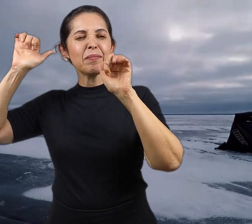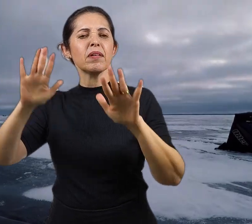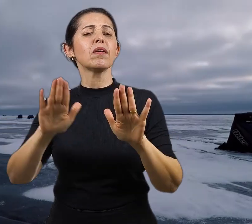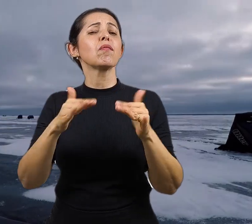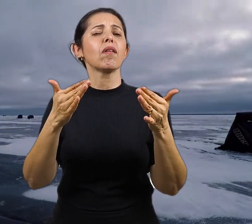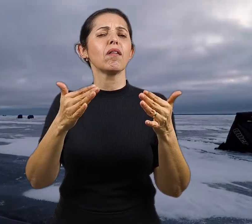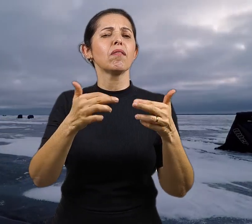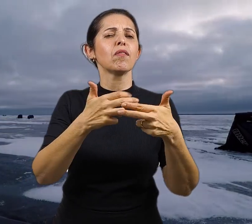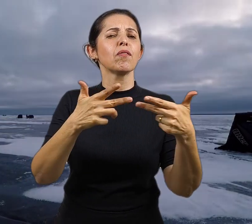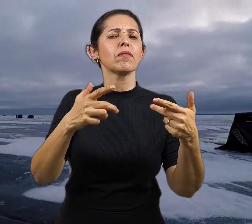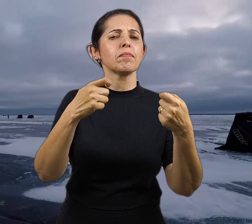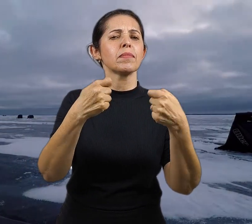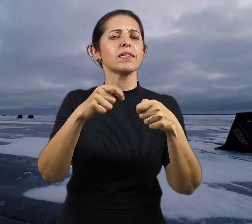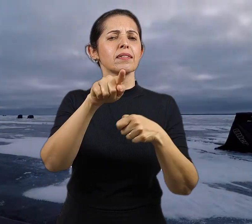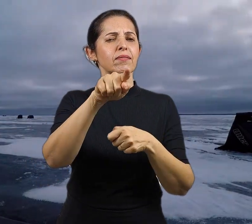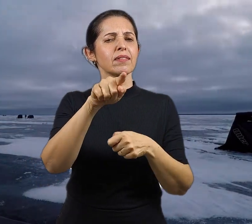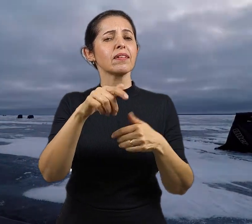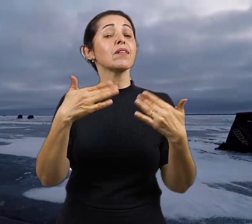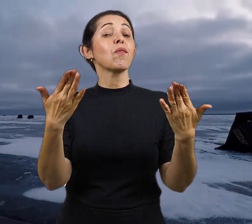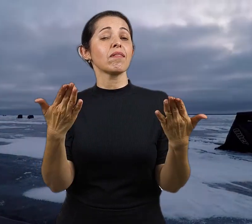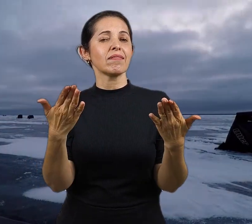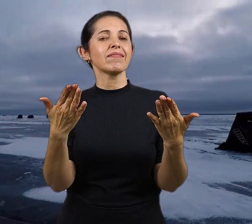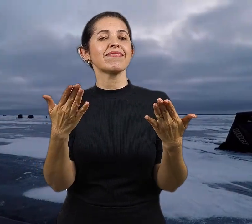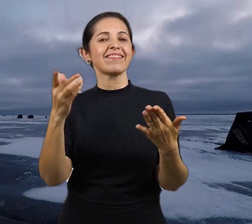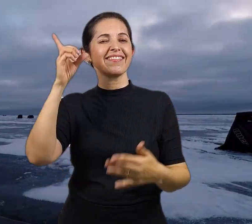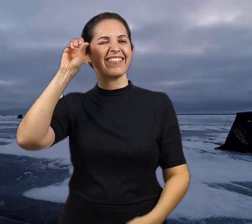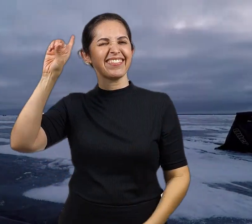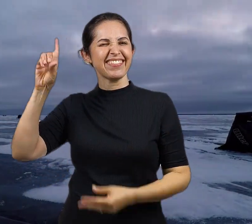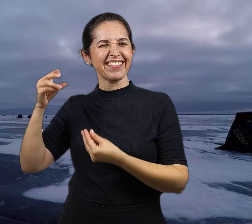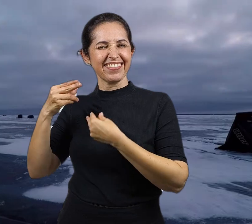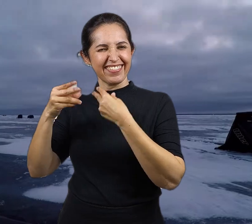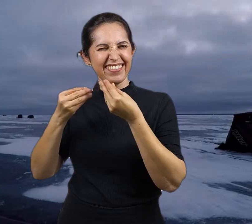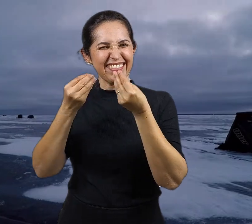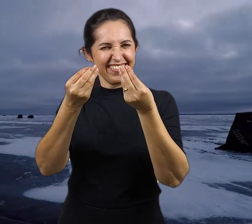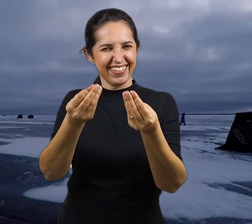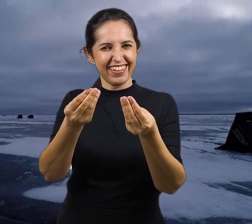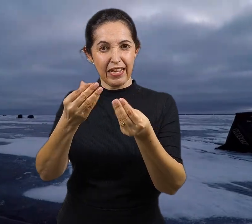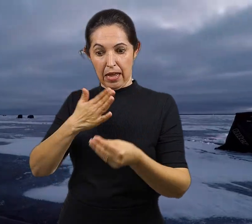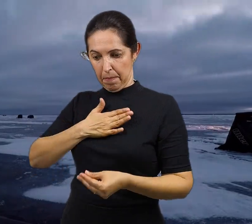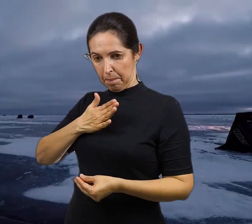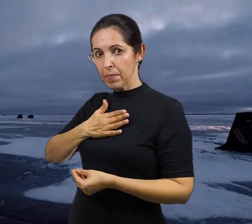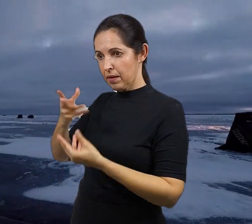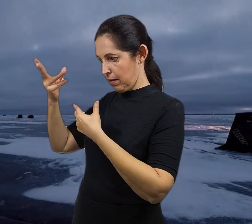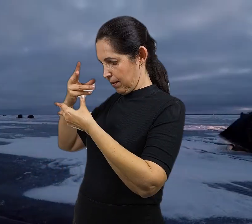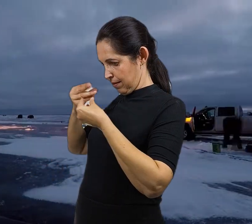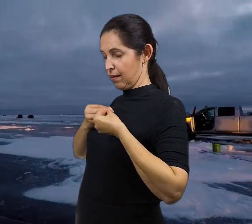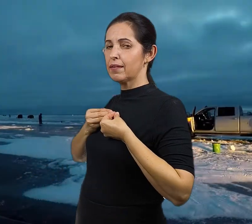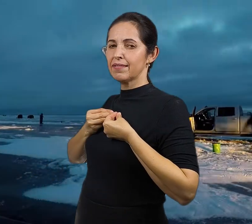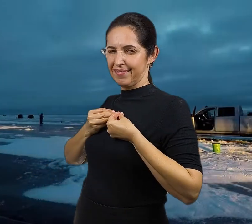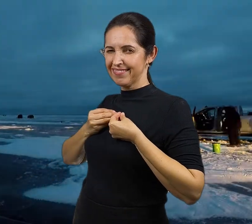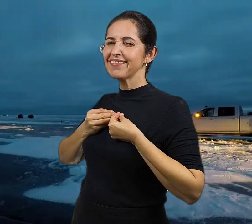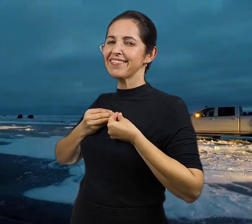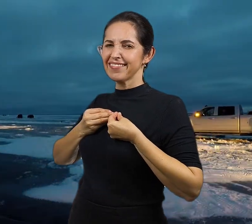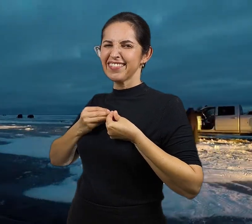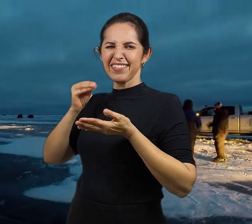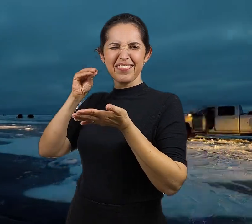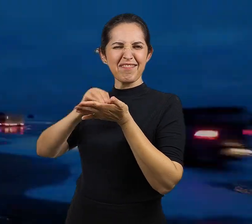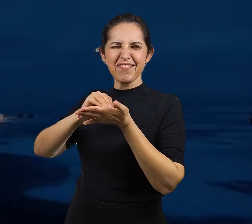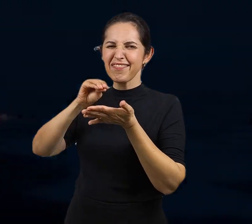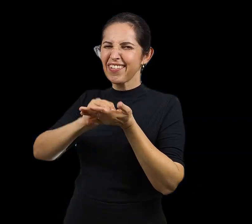Deus vai suprir. A minha necessidade, Deus vai suprir. Não faltará chuva de bênçãos que vai cair do céu